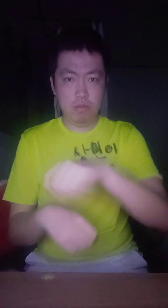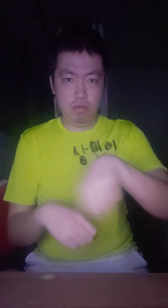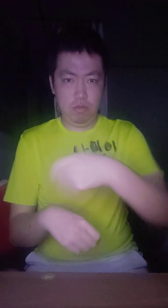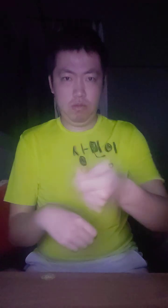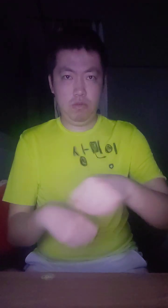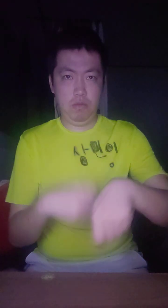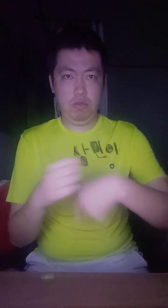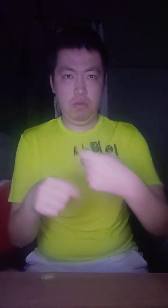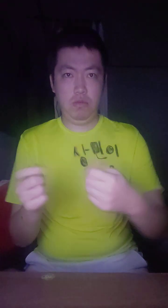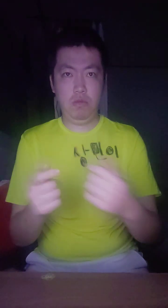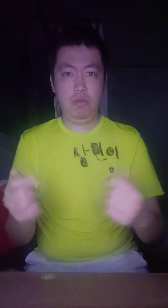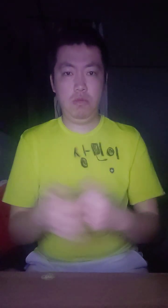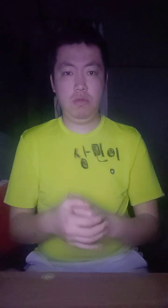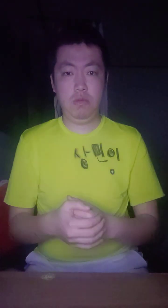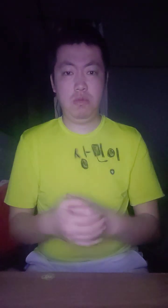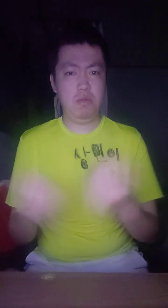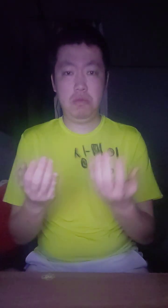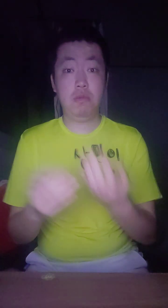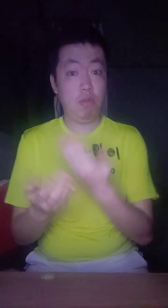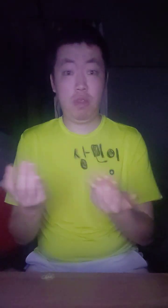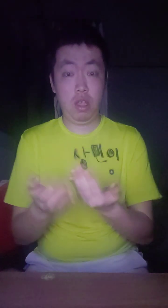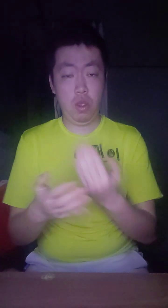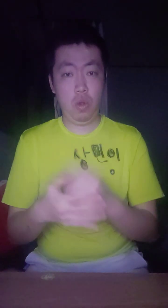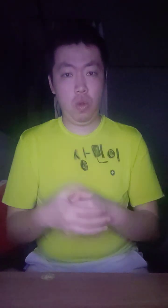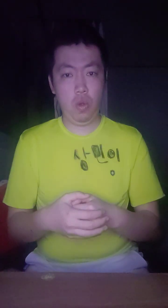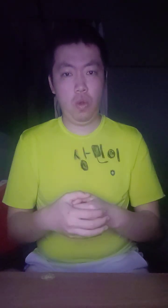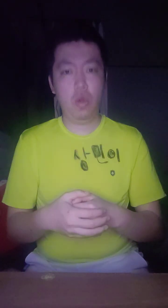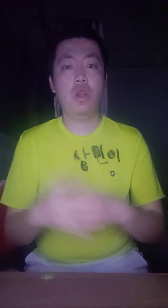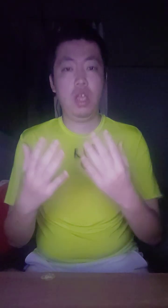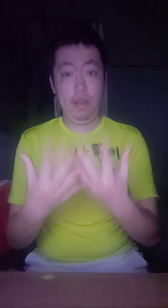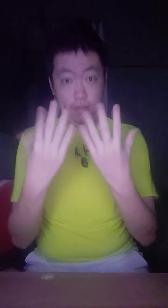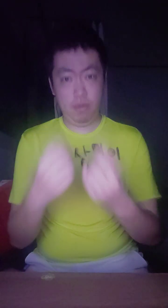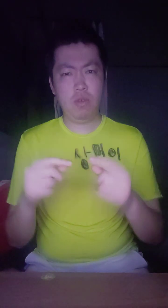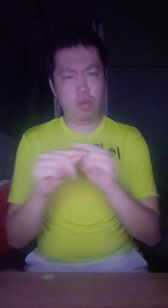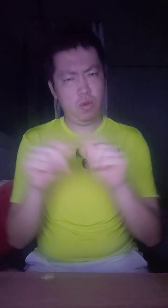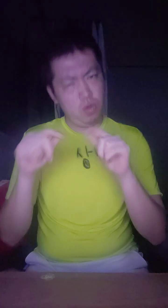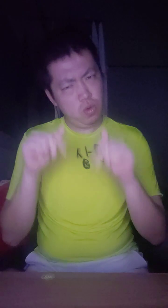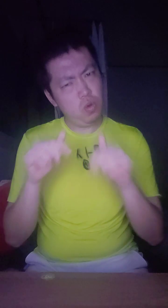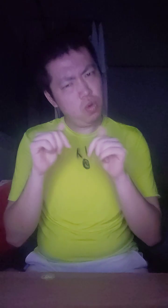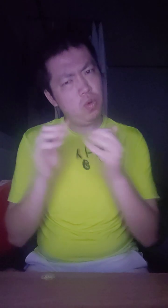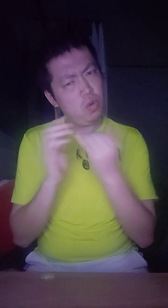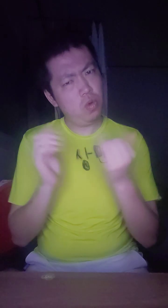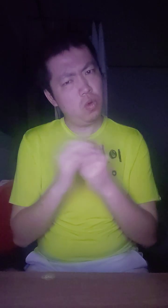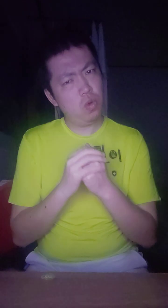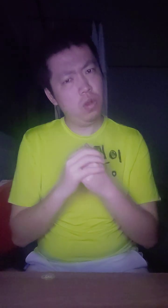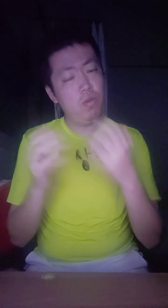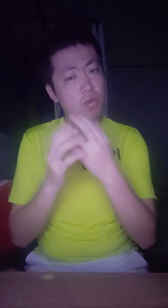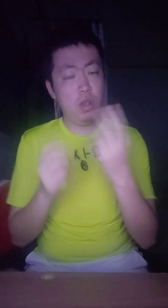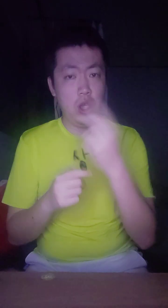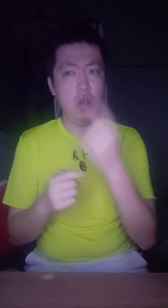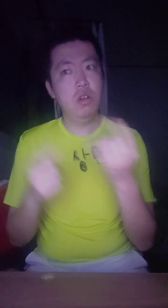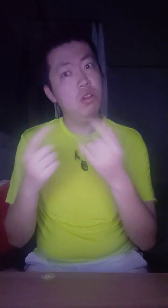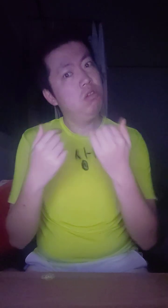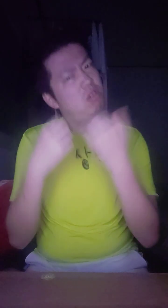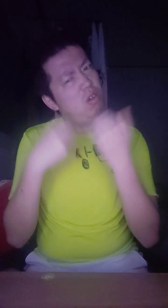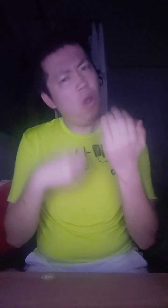복구했습니다. 세대마다 전기 쓰는 양이 다르잖아요. 어느 한쪽이 많거나 어느 한쪽이 적으면은 불평형이잖아요. 그것 때문에